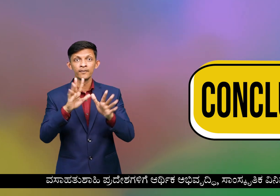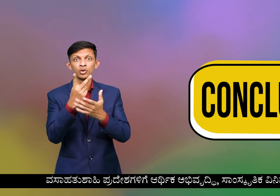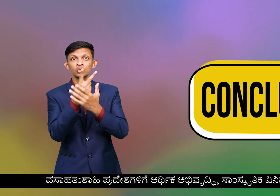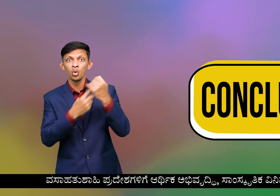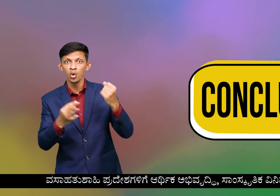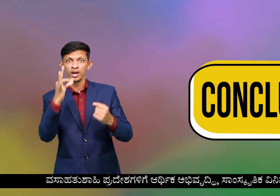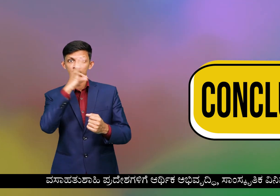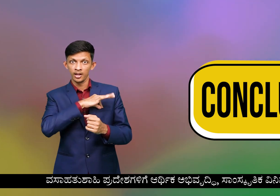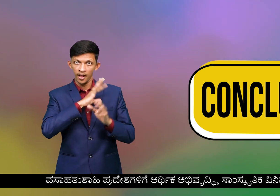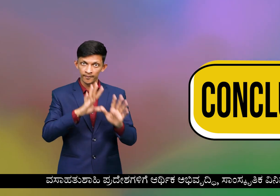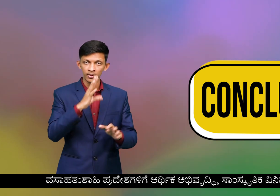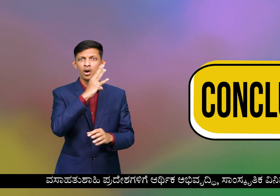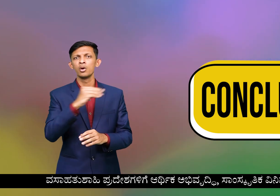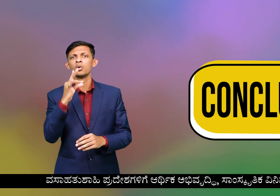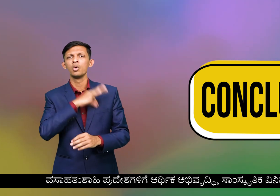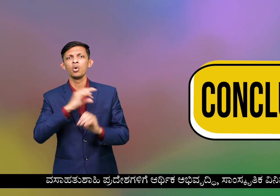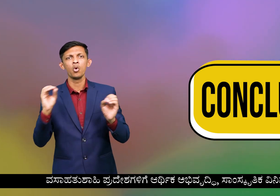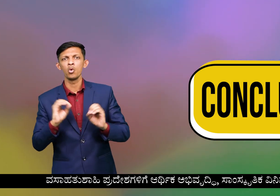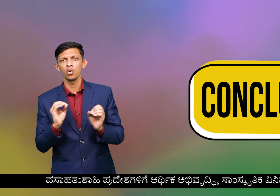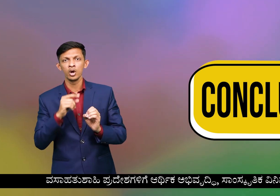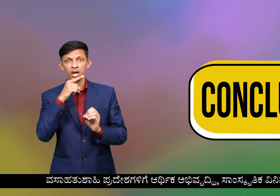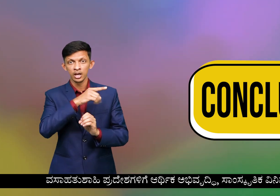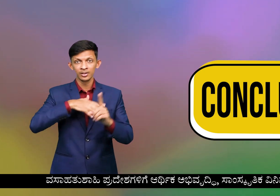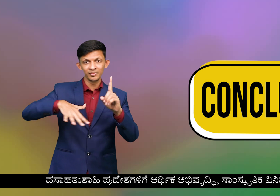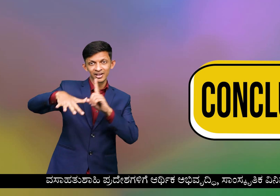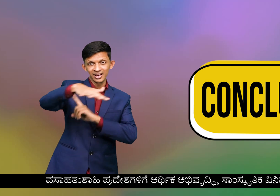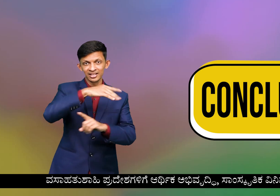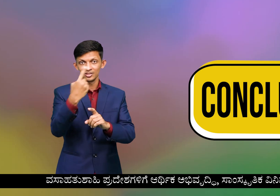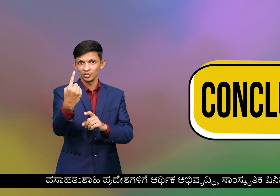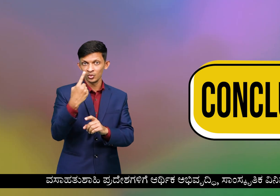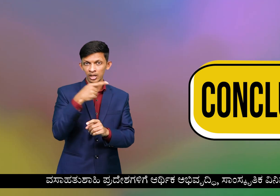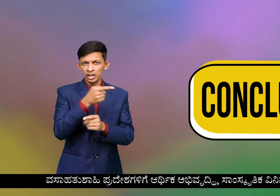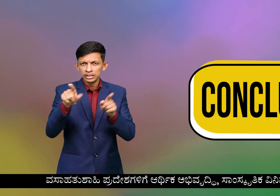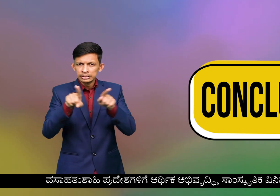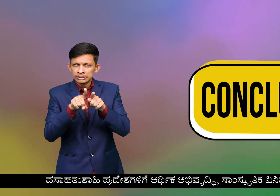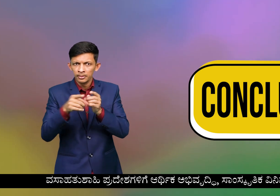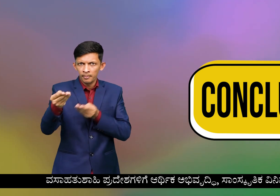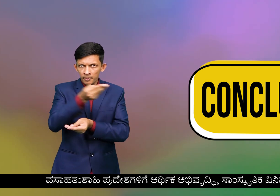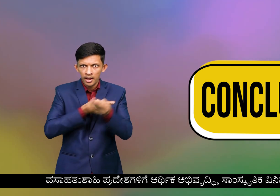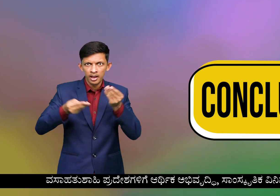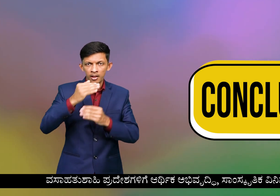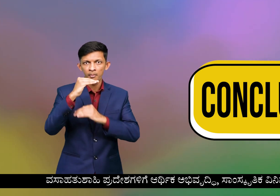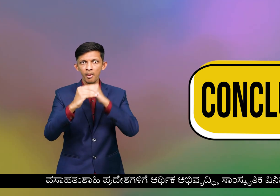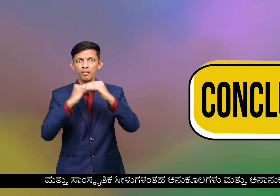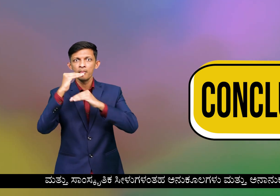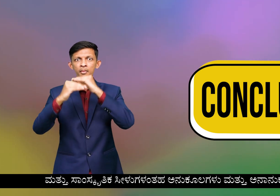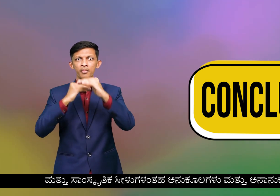ವಸಾಹತುಶಾಹಿ ಪ್ರದೇಶಗಳಿಗೆ ಆರ್ಥಿಕ ಅಭಿವೃದ್ಧಿ, ಸಾಂಸ್ಕೃತಿಕ ವಿನಿಮಯ, ಸಾಮೂಹಿಕ ಕಹಿ ಮತ್ತು